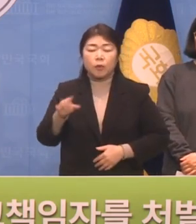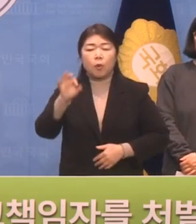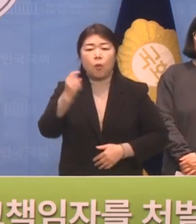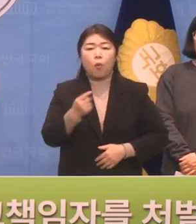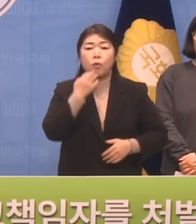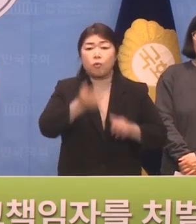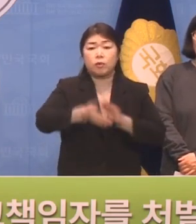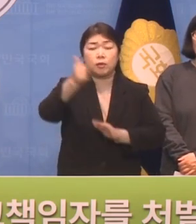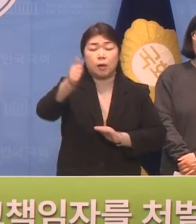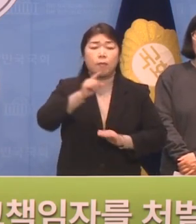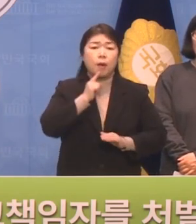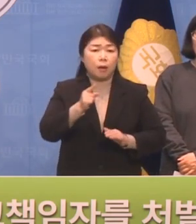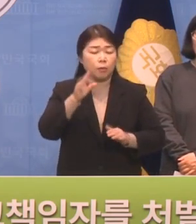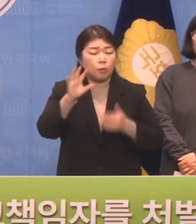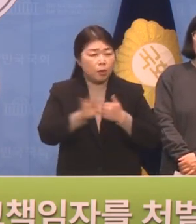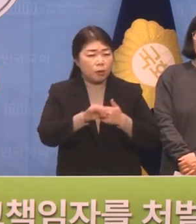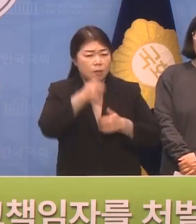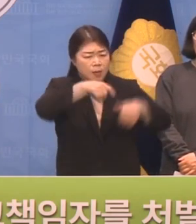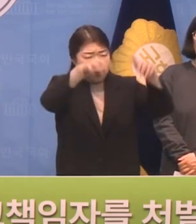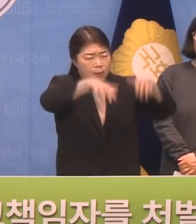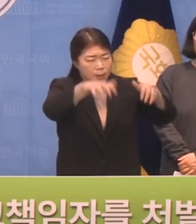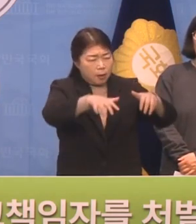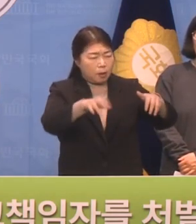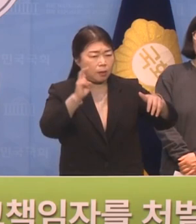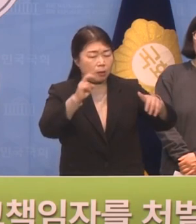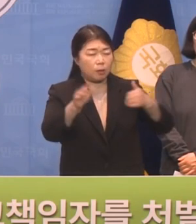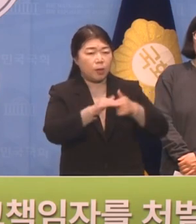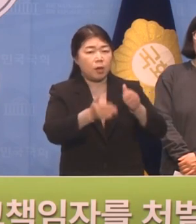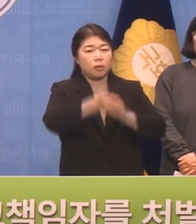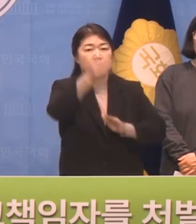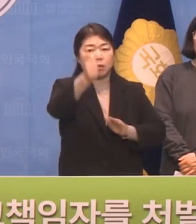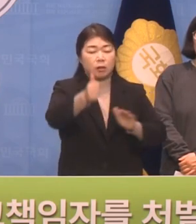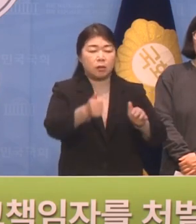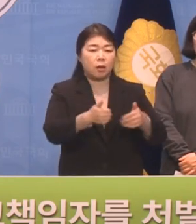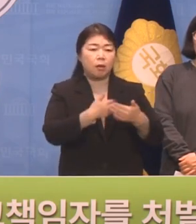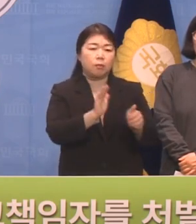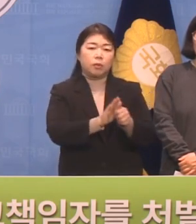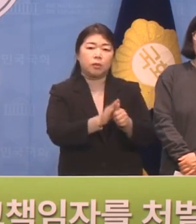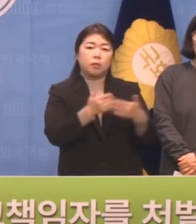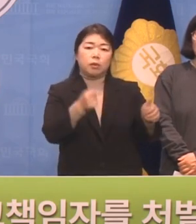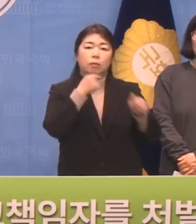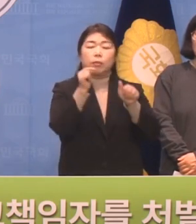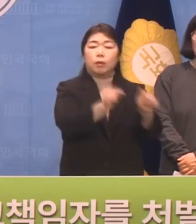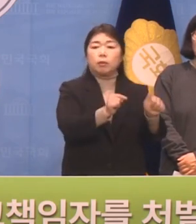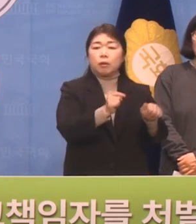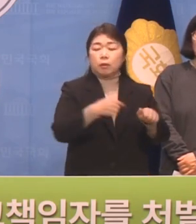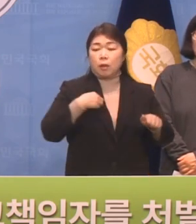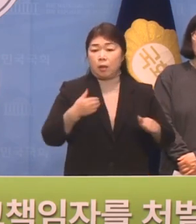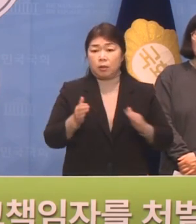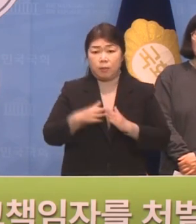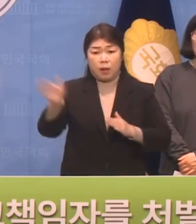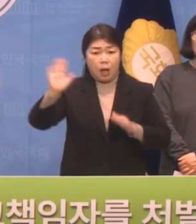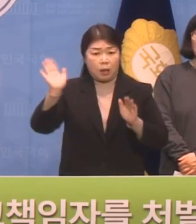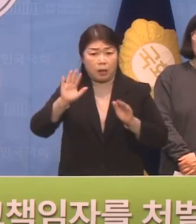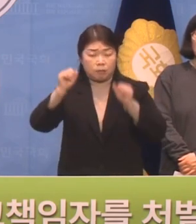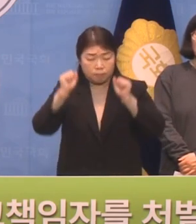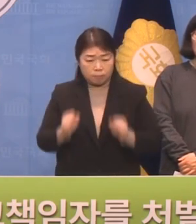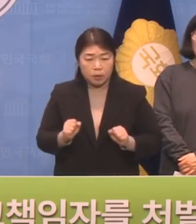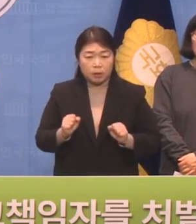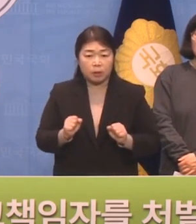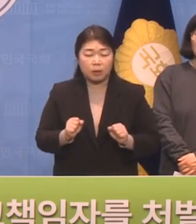생각납니다. 극한 호우가 예상되어 시장께서 비서실에 말하기를 본인은 퇴근하지 않을 것이라고 간이